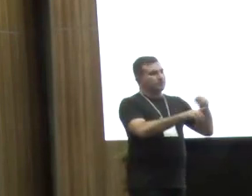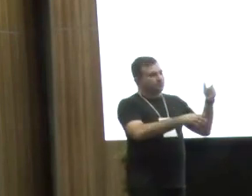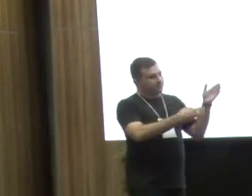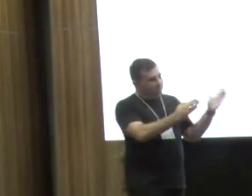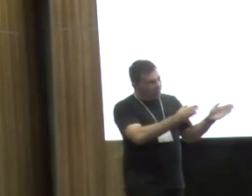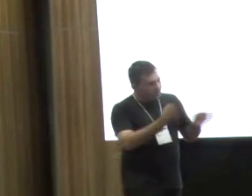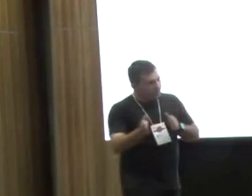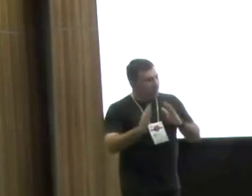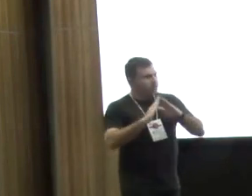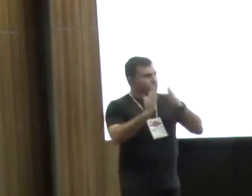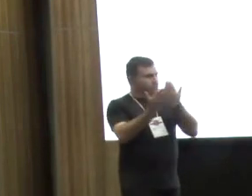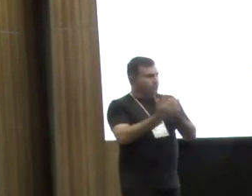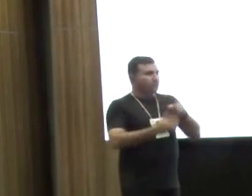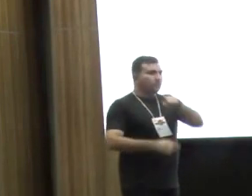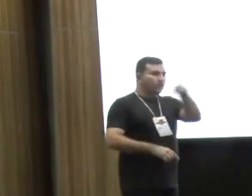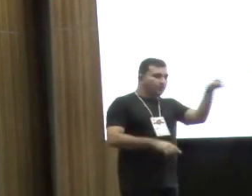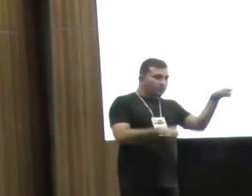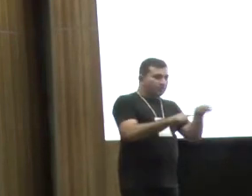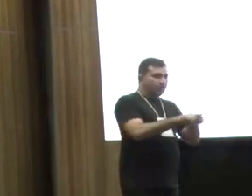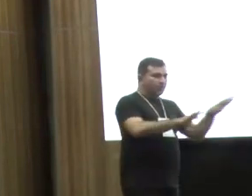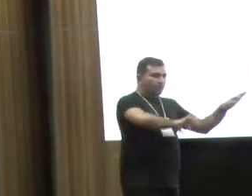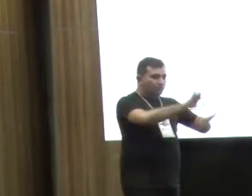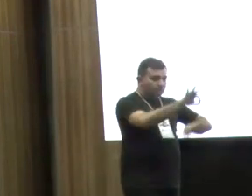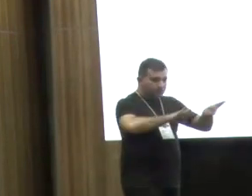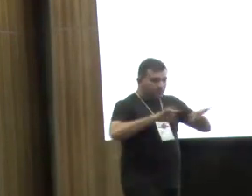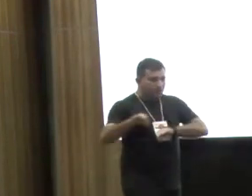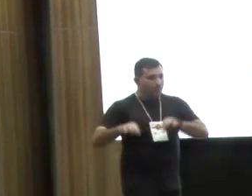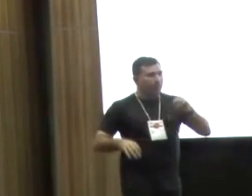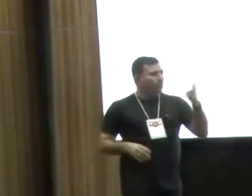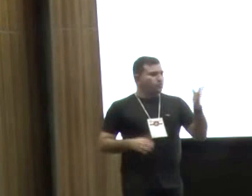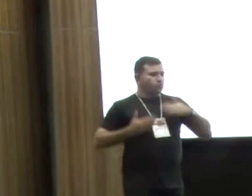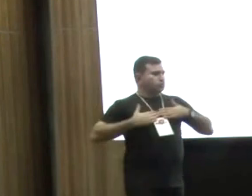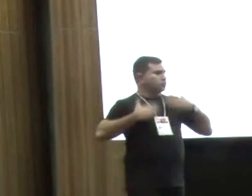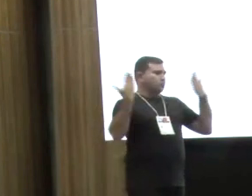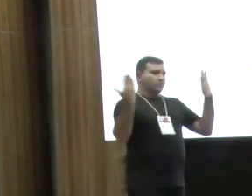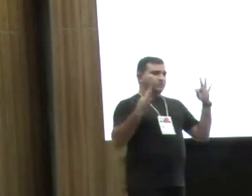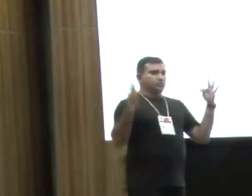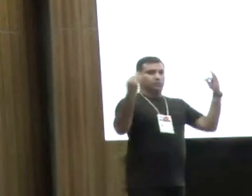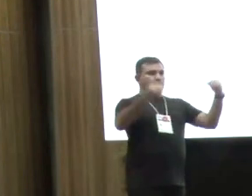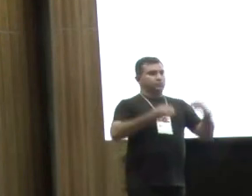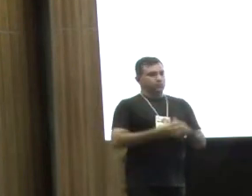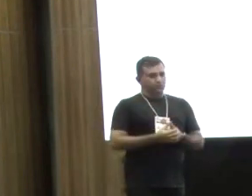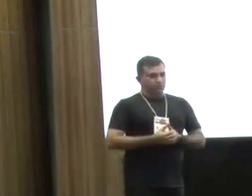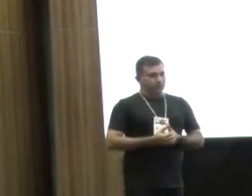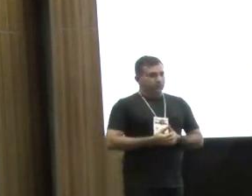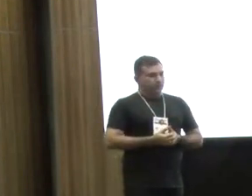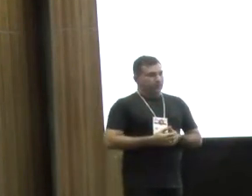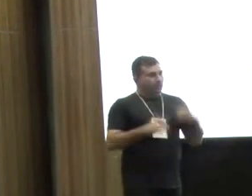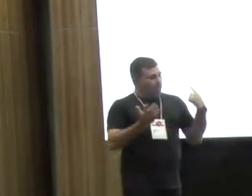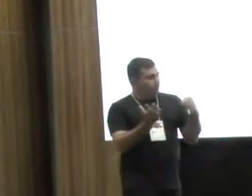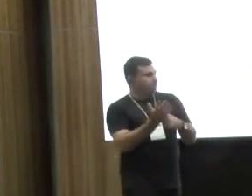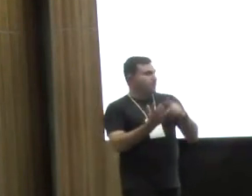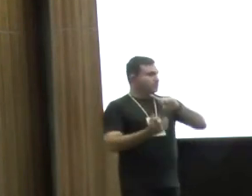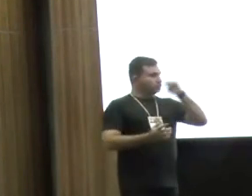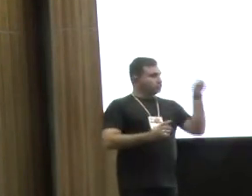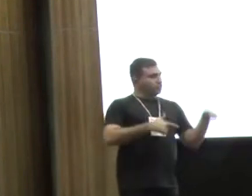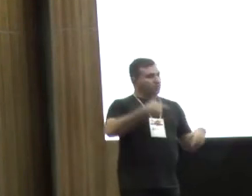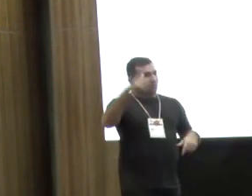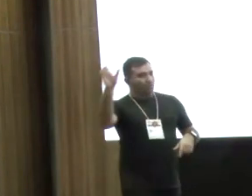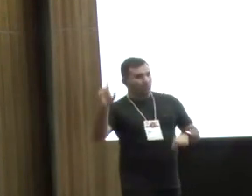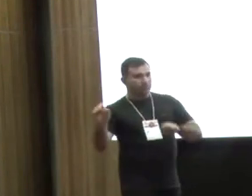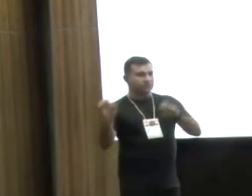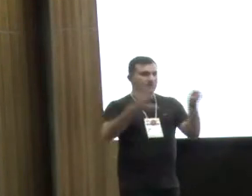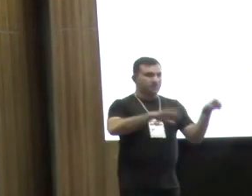que os alunos também se organizem, ou tudo é feito de surpresa, marcado de um dia para o outro, de uma semana